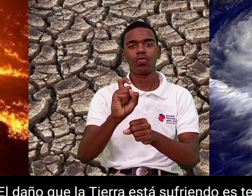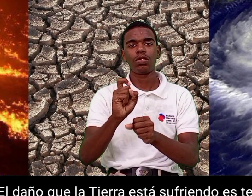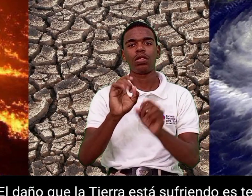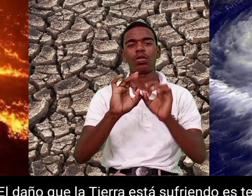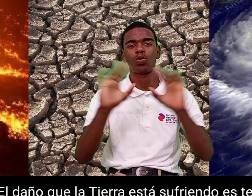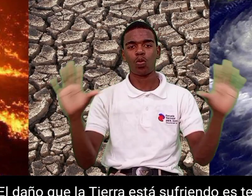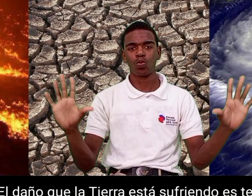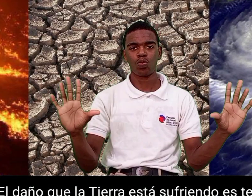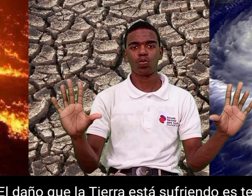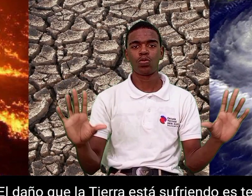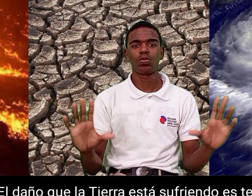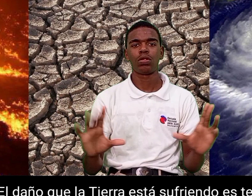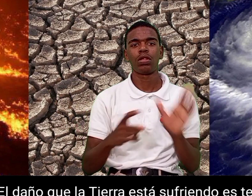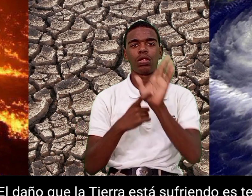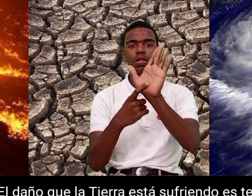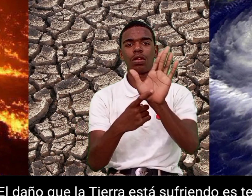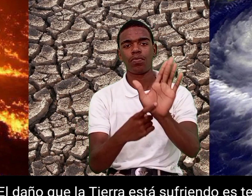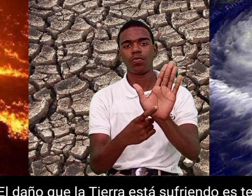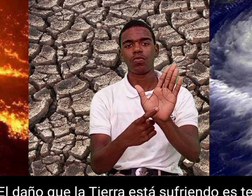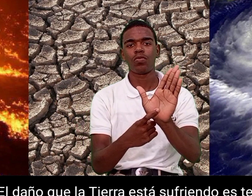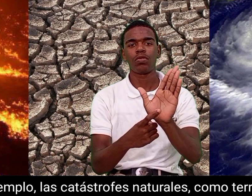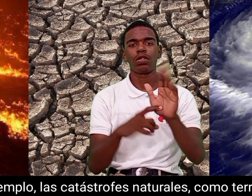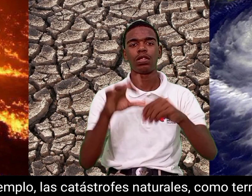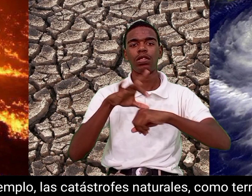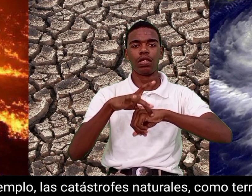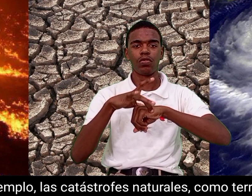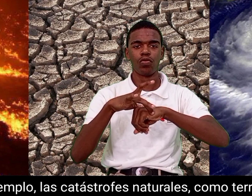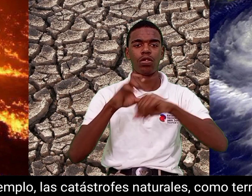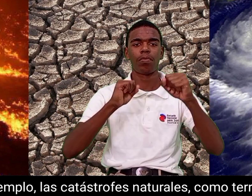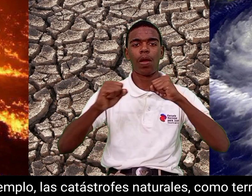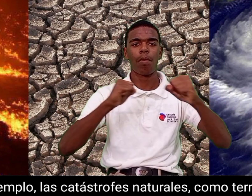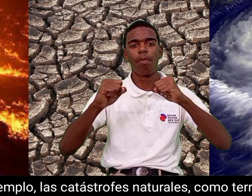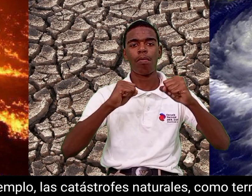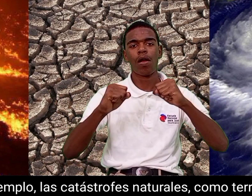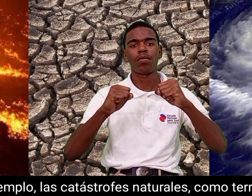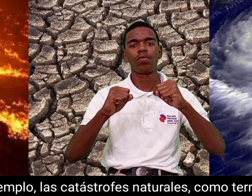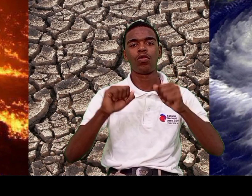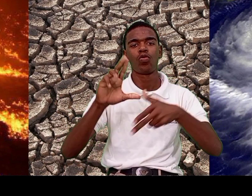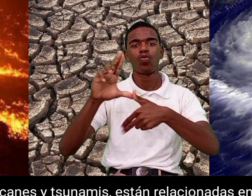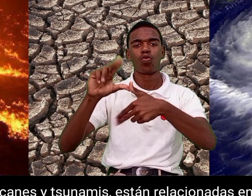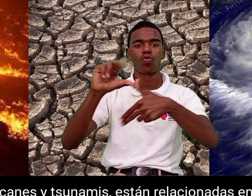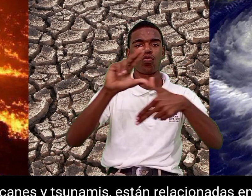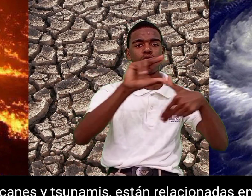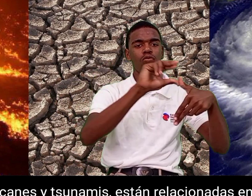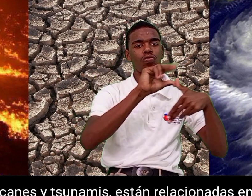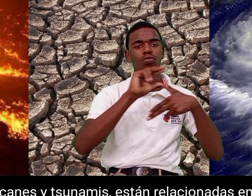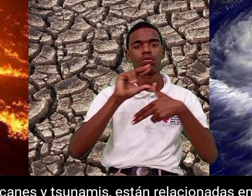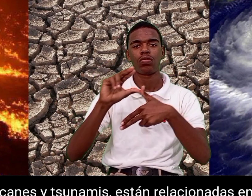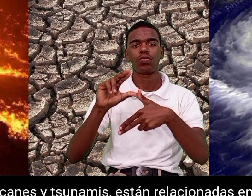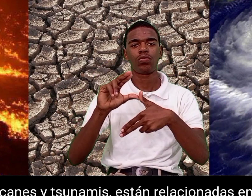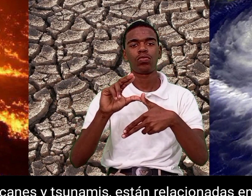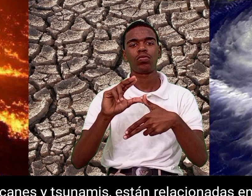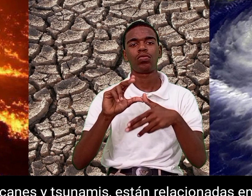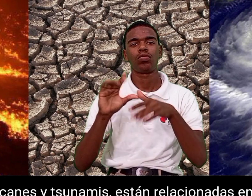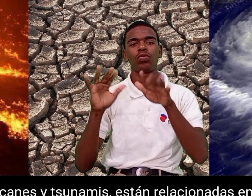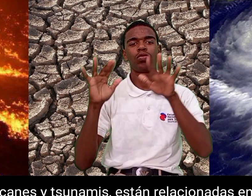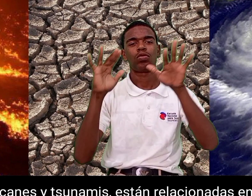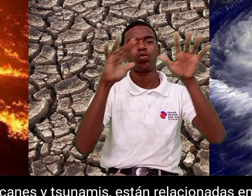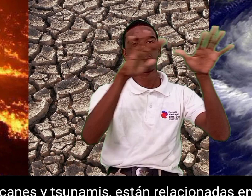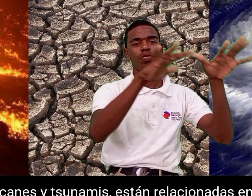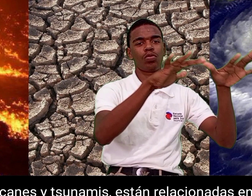el daño que la tierra está sufriendo es terrible por ejemplo las catástrofes naturales como